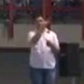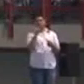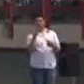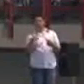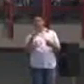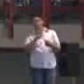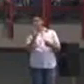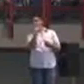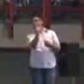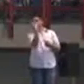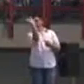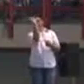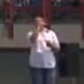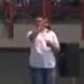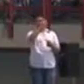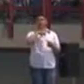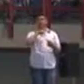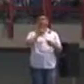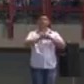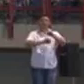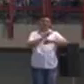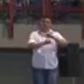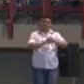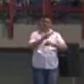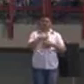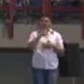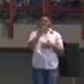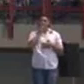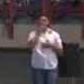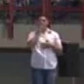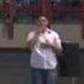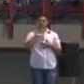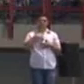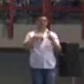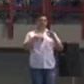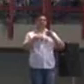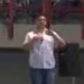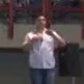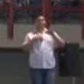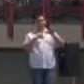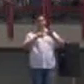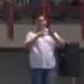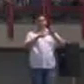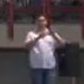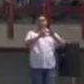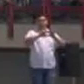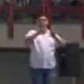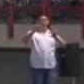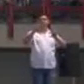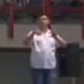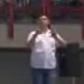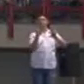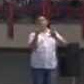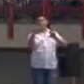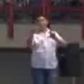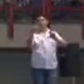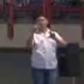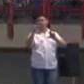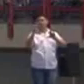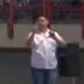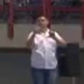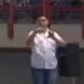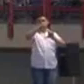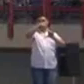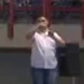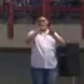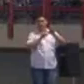nome especial. Quem está oposto ao ângulo reto é a hipotenusa, e os outros dois lados são denominados, são chamados